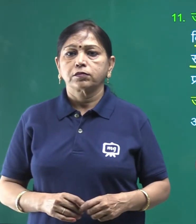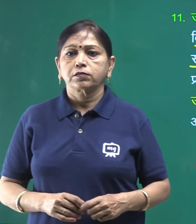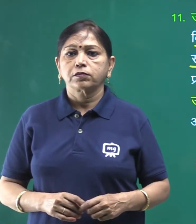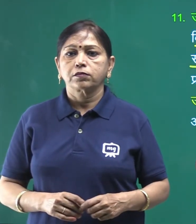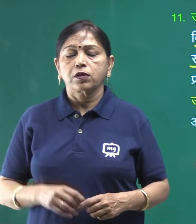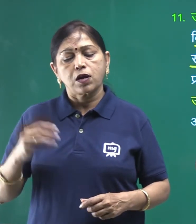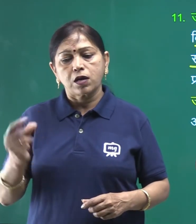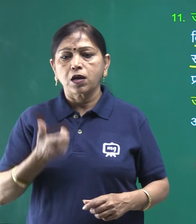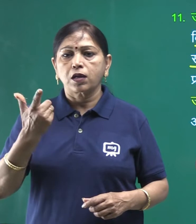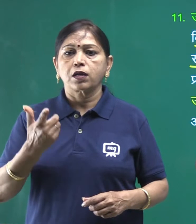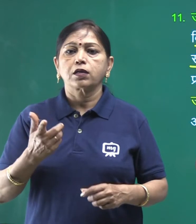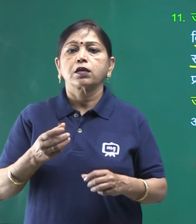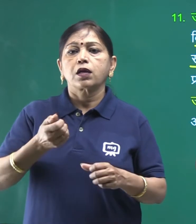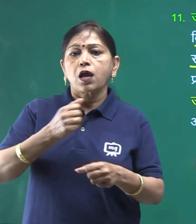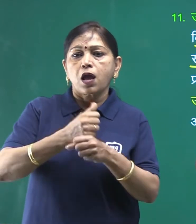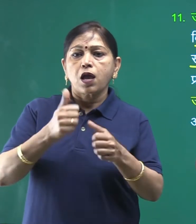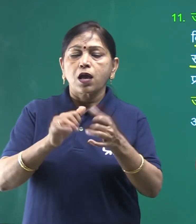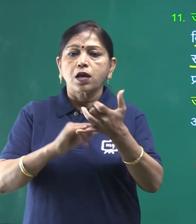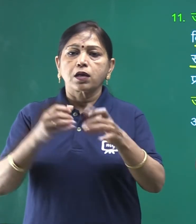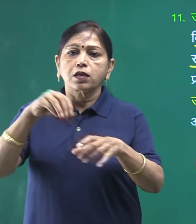सीधे गैस में